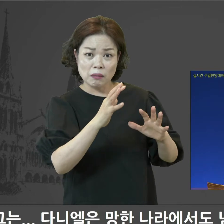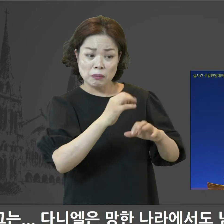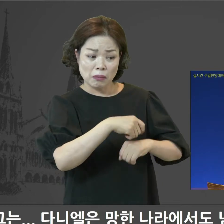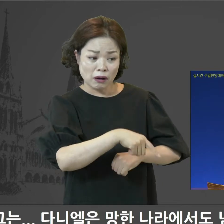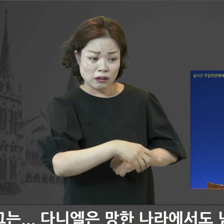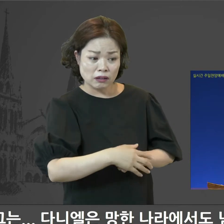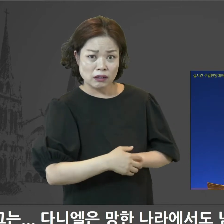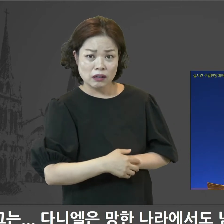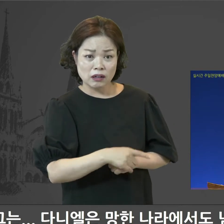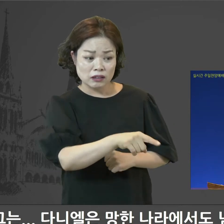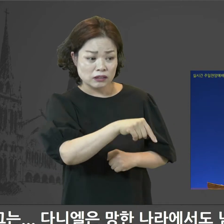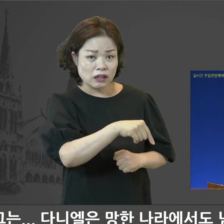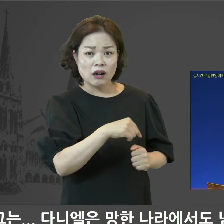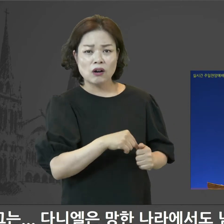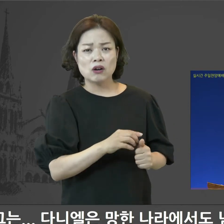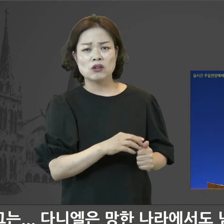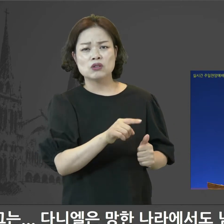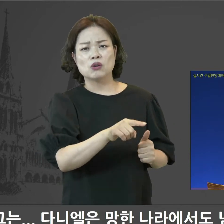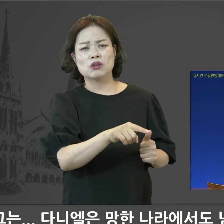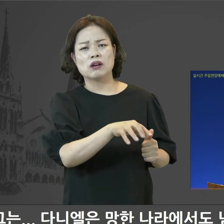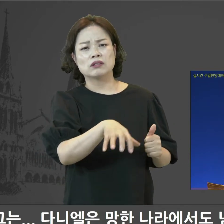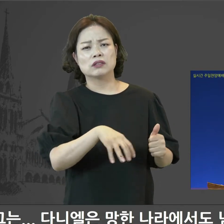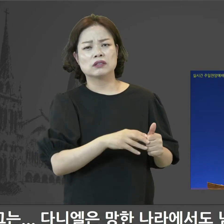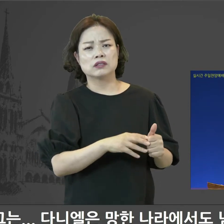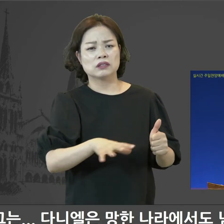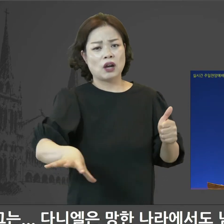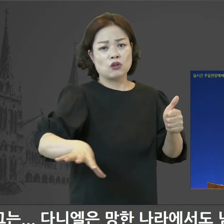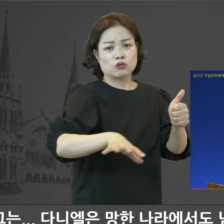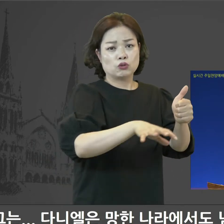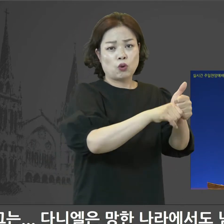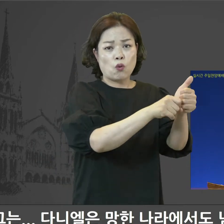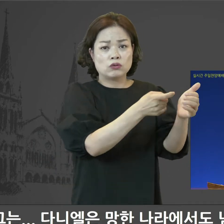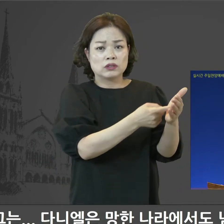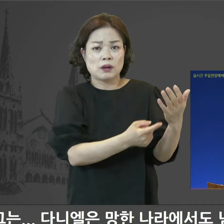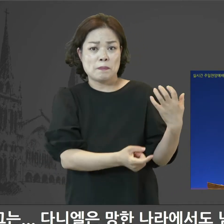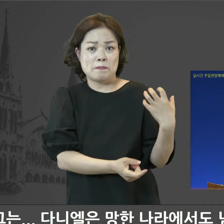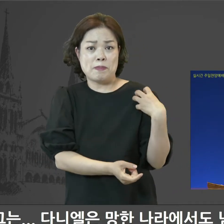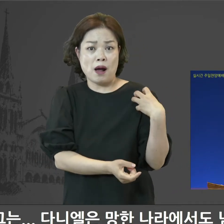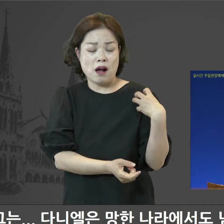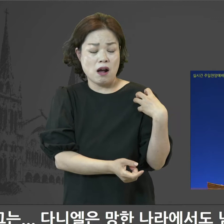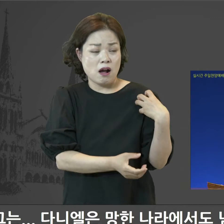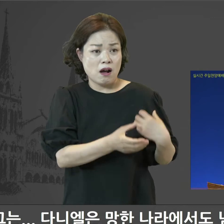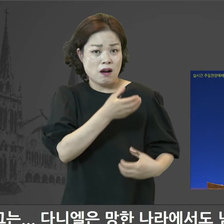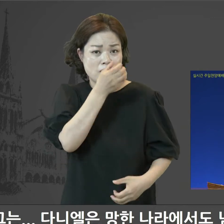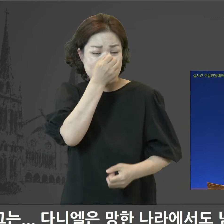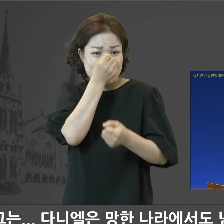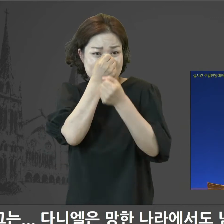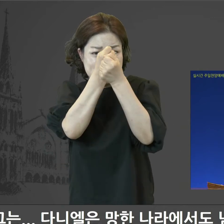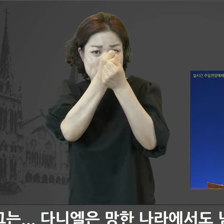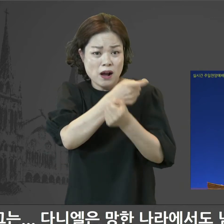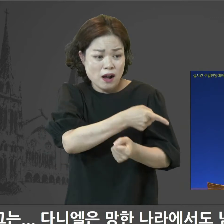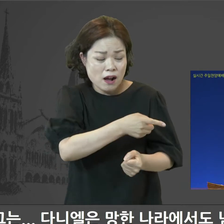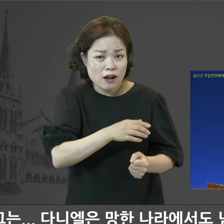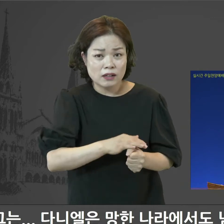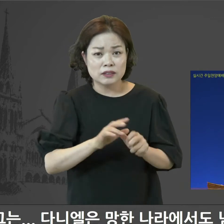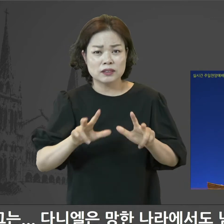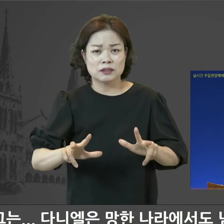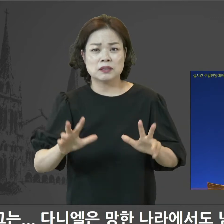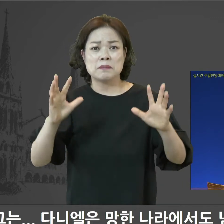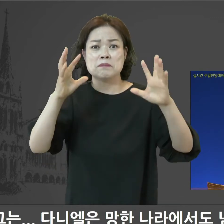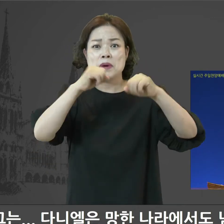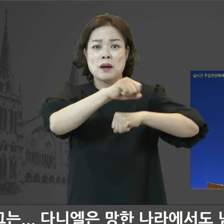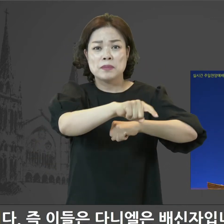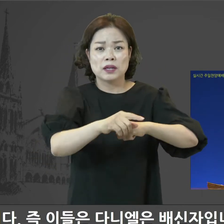망한데 일조한 그가 여기서도 총리의 역할을 할 수 있는가? 정말 뻔뻔하다. 지금의 나라 역시